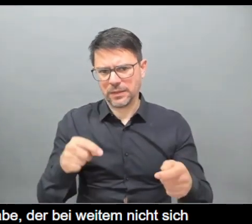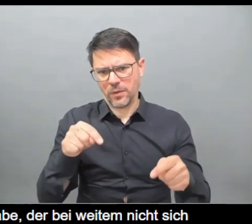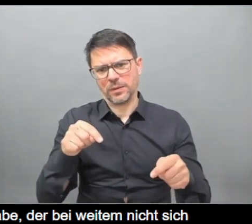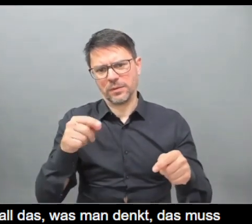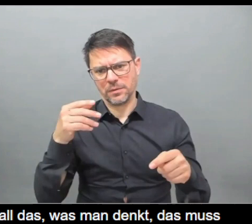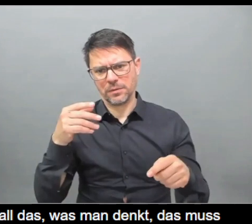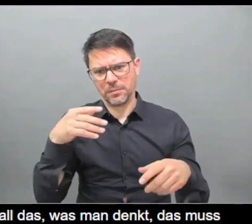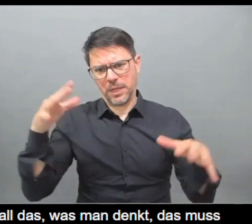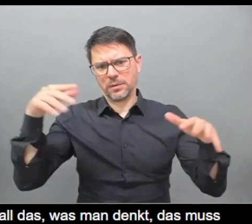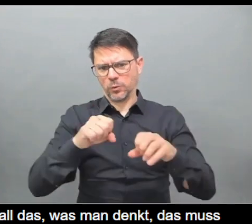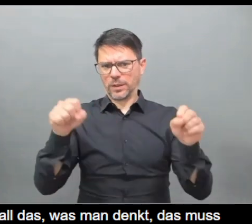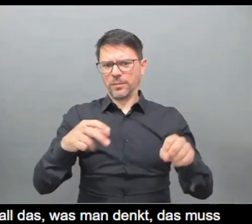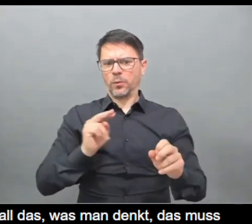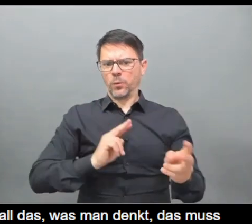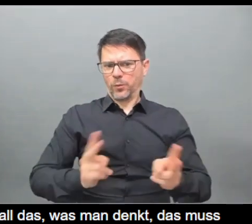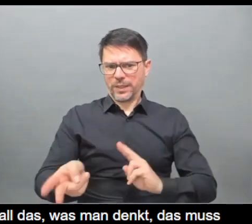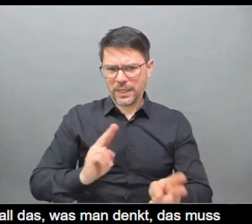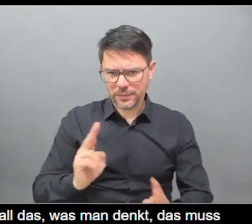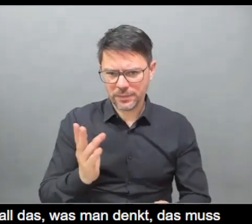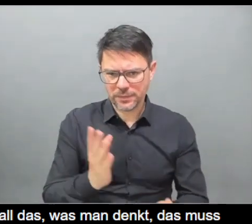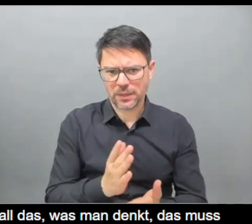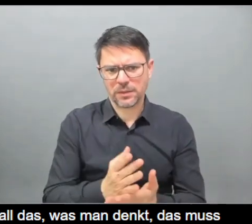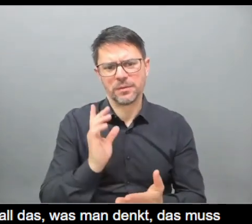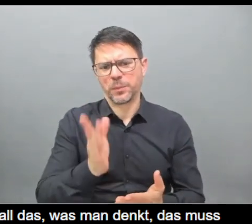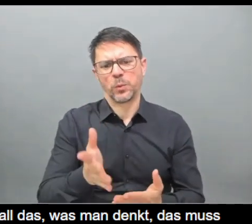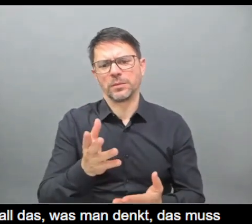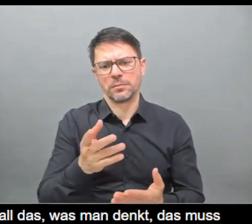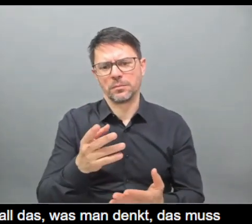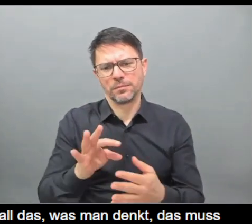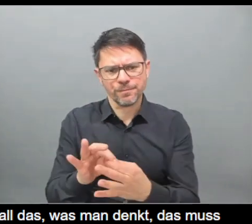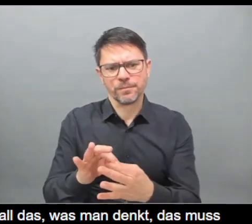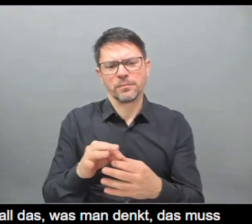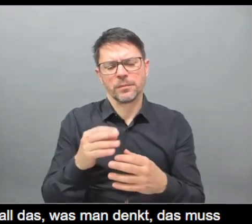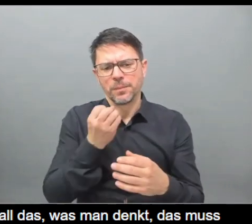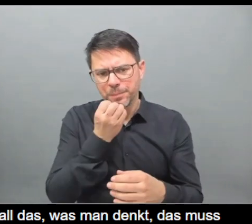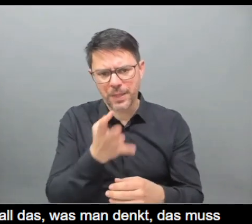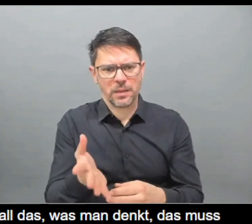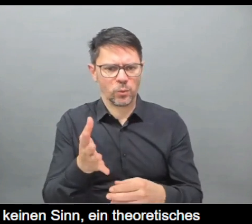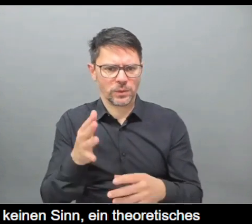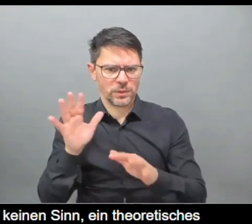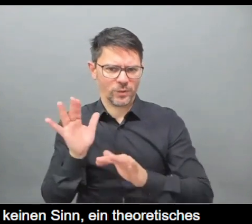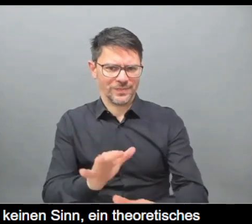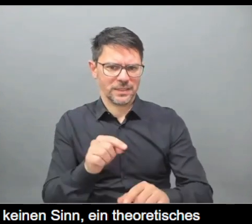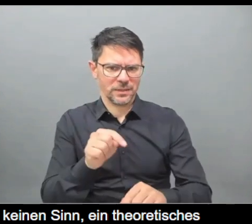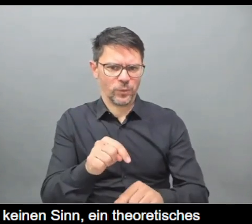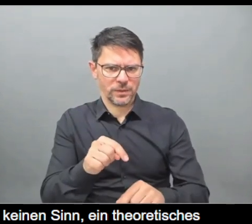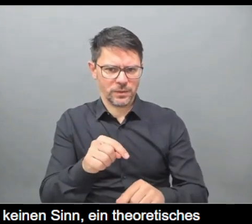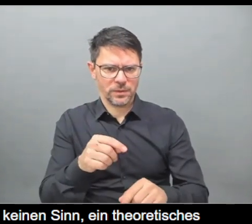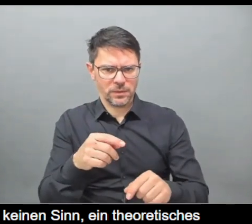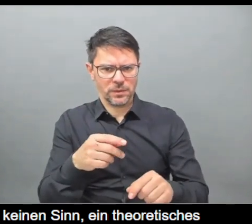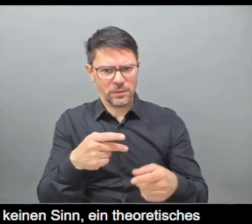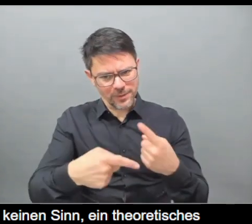Verlässlichkeit. Also man braucht wirklich Planbarkeit und Verlässlichkeit, damit Investitionen auch in einen verlässlichen Rahmen hinein entwickelt werden können.